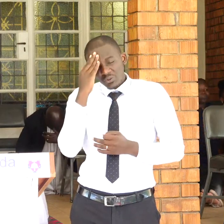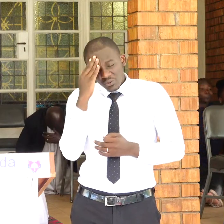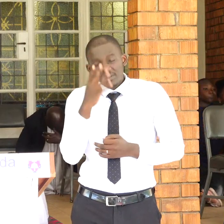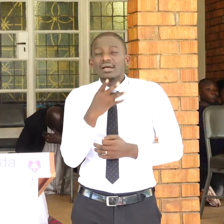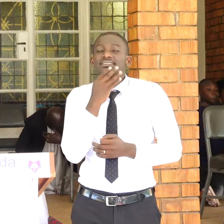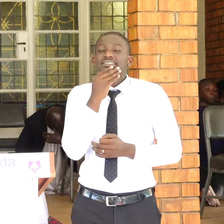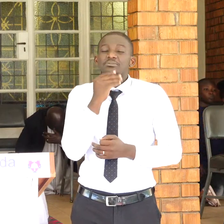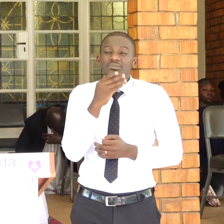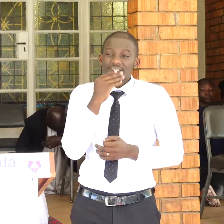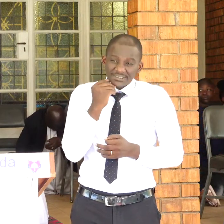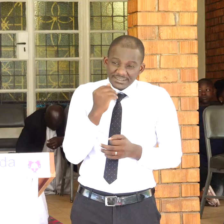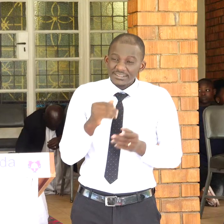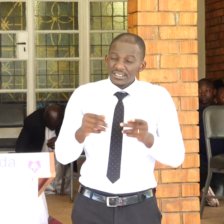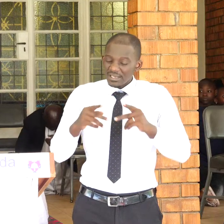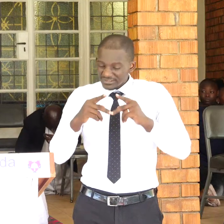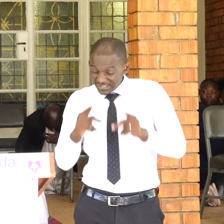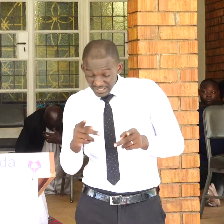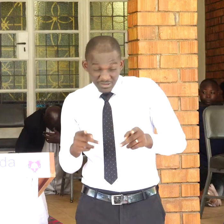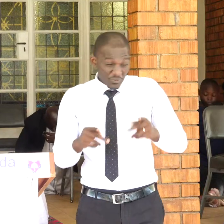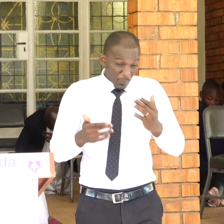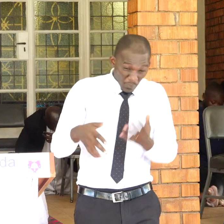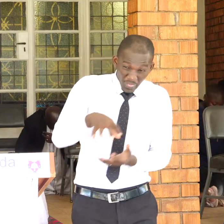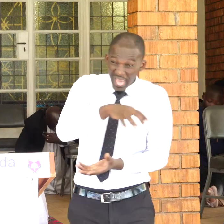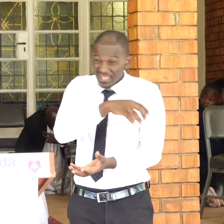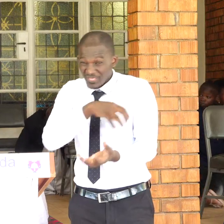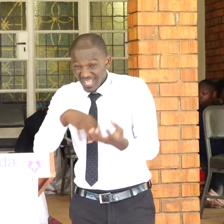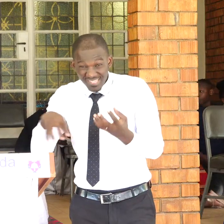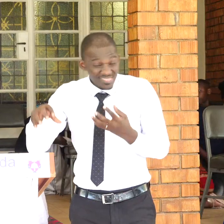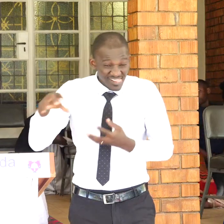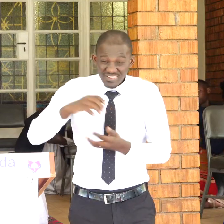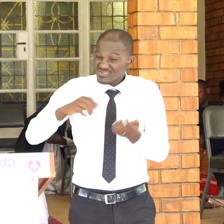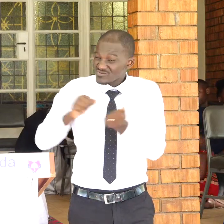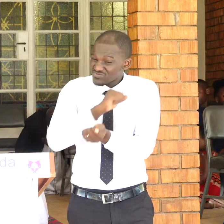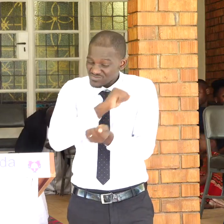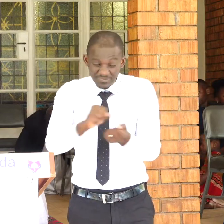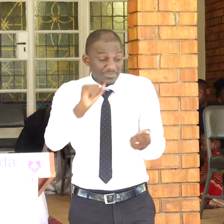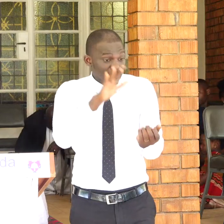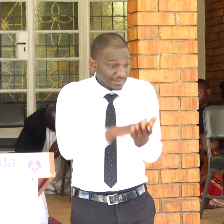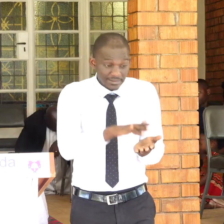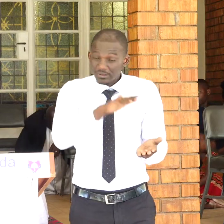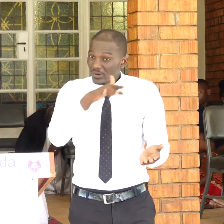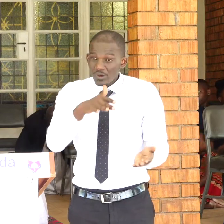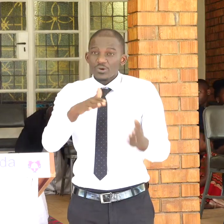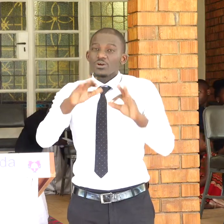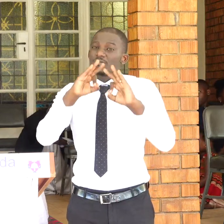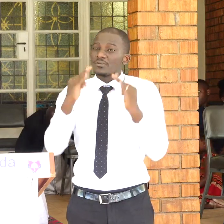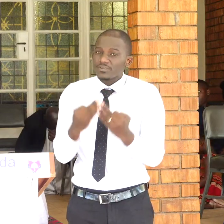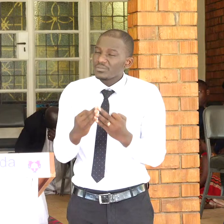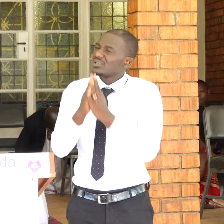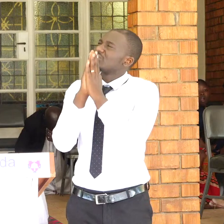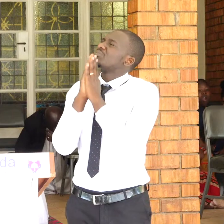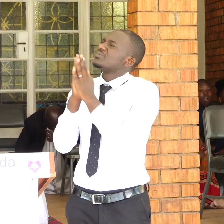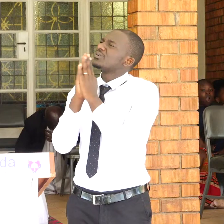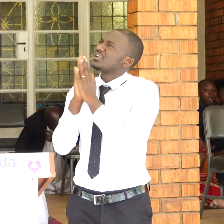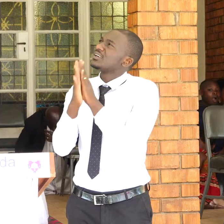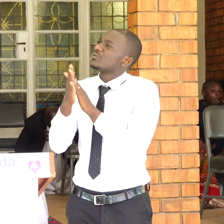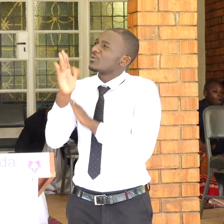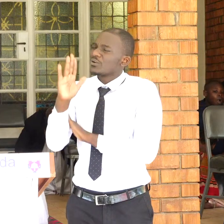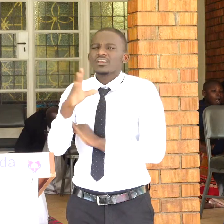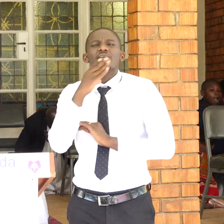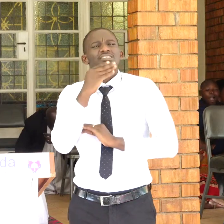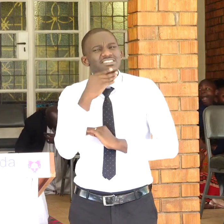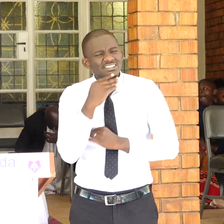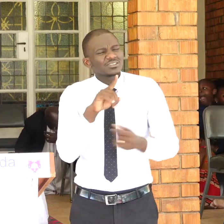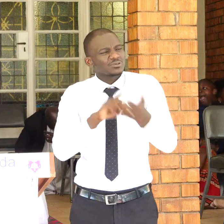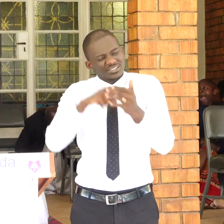nga bafutyanka bakotyonka balinnyirira ekitiibwa ky'amaka tukwegayirira mukama abasajja baddemu